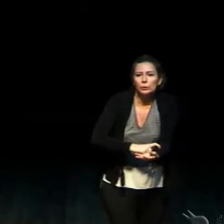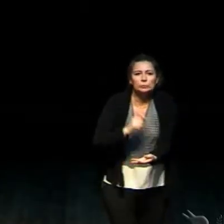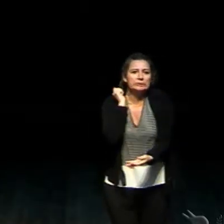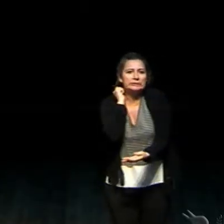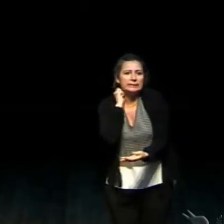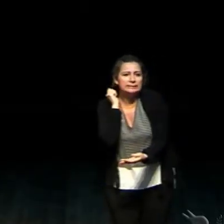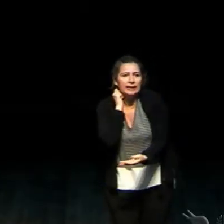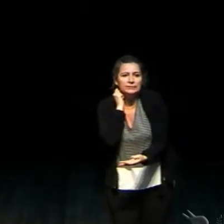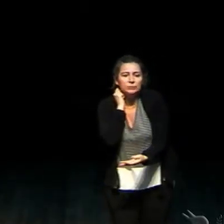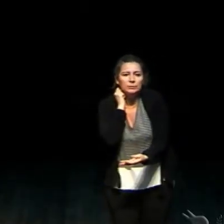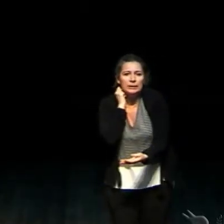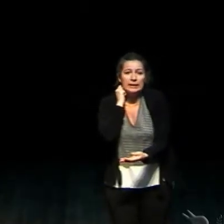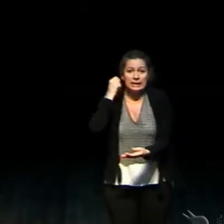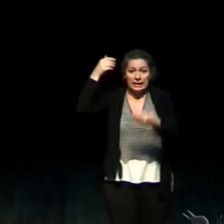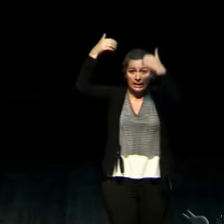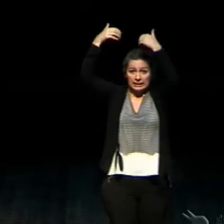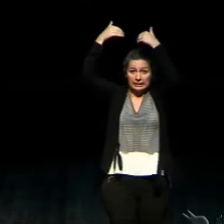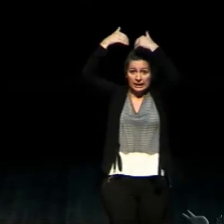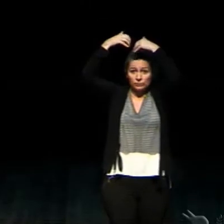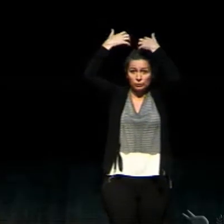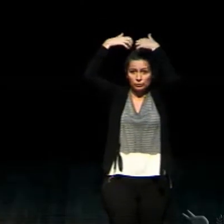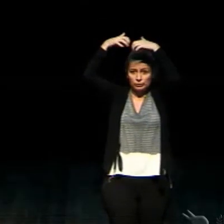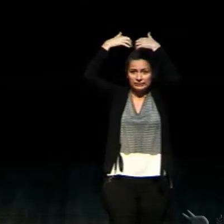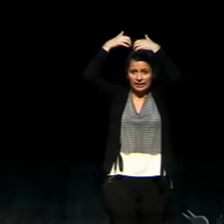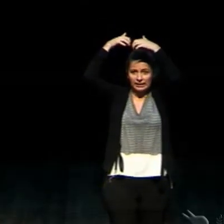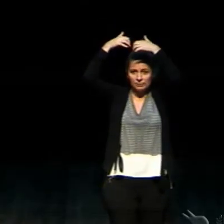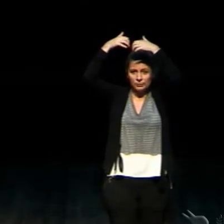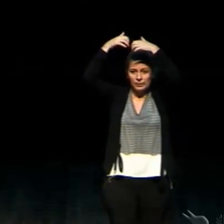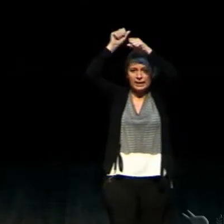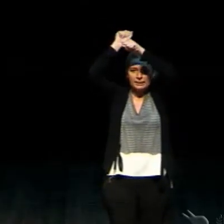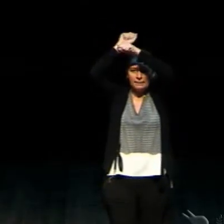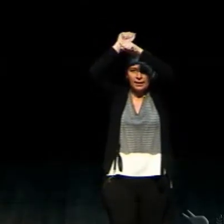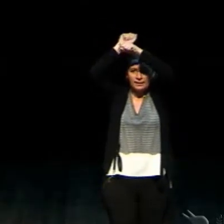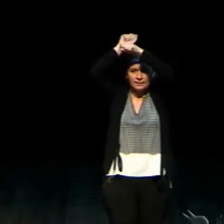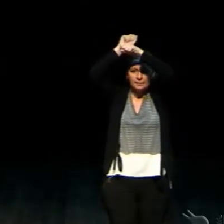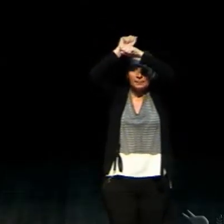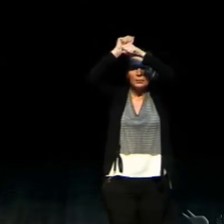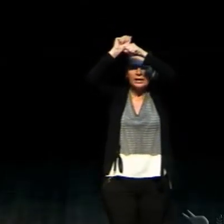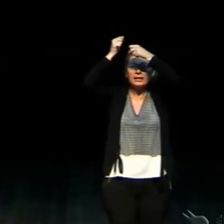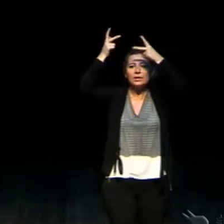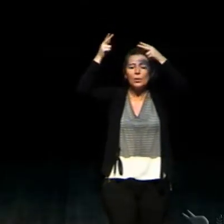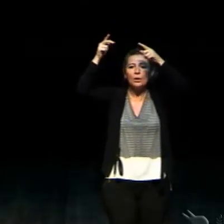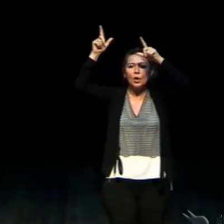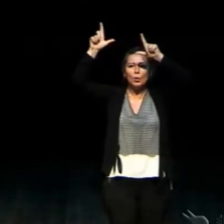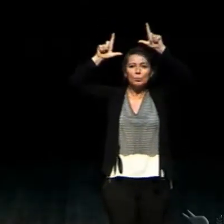fica envolvido de questões emocionais, ele fica estressado e aí o cognitivo sofre